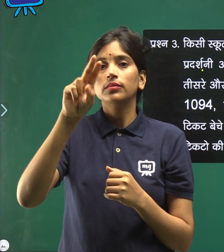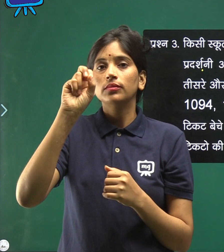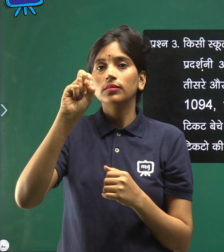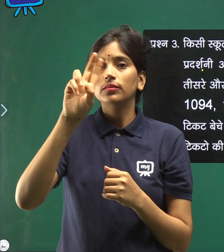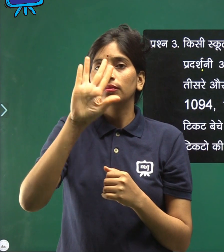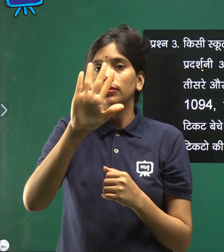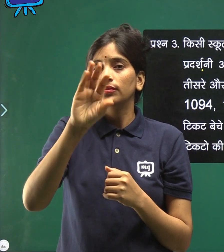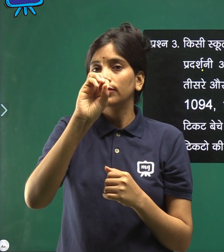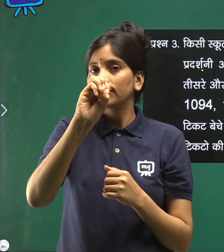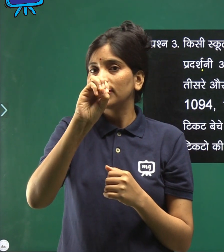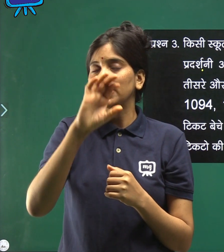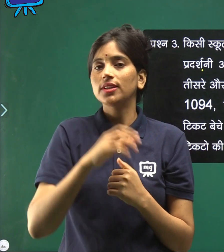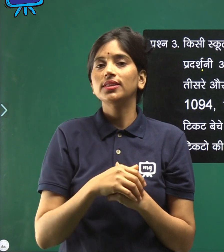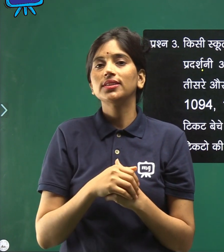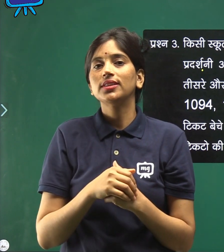2,050